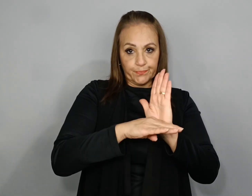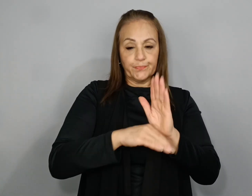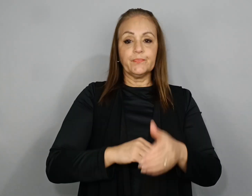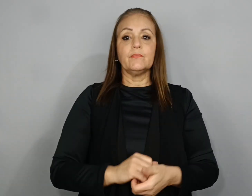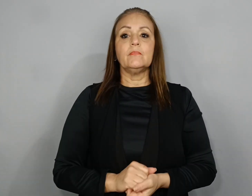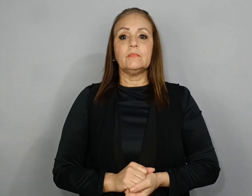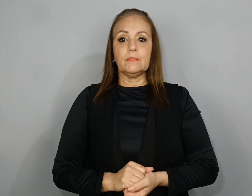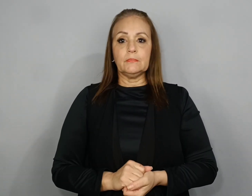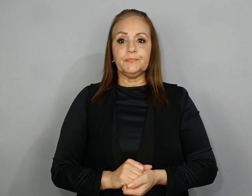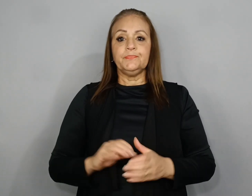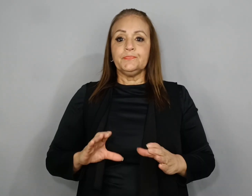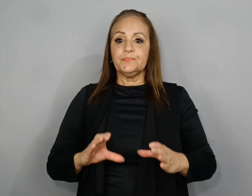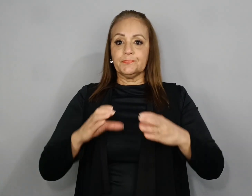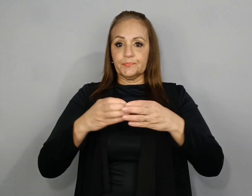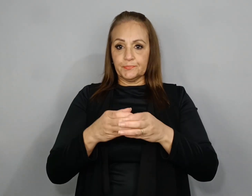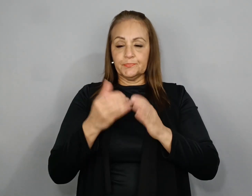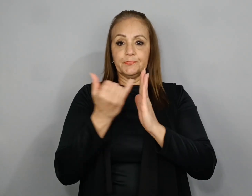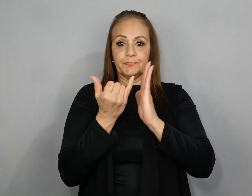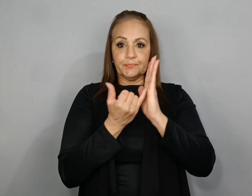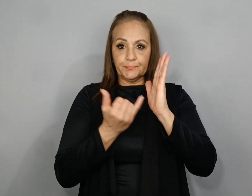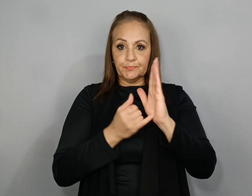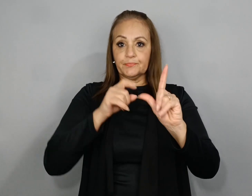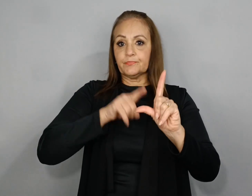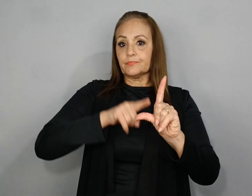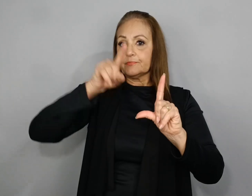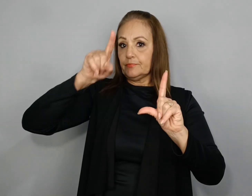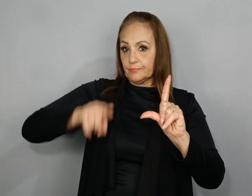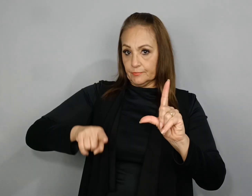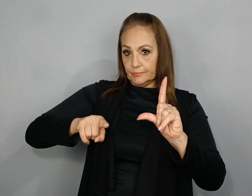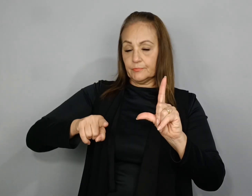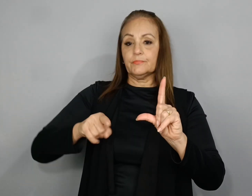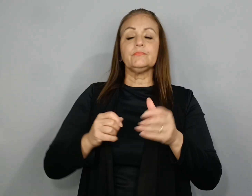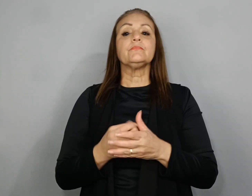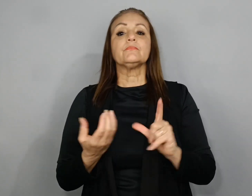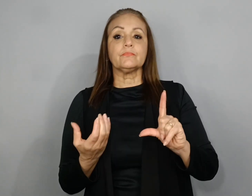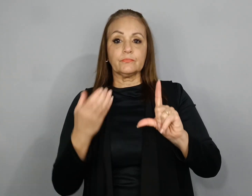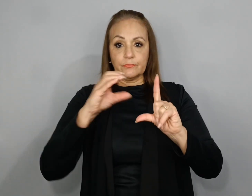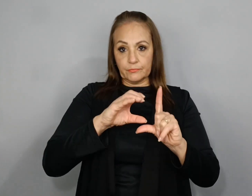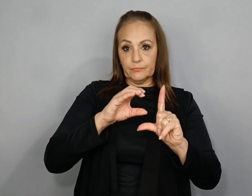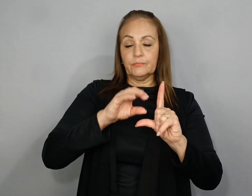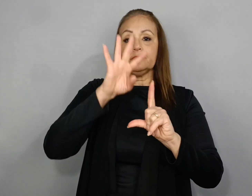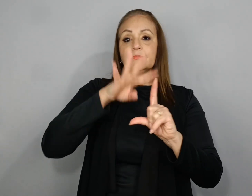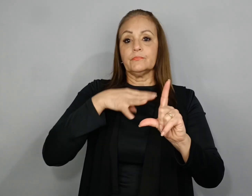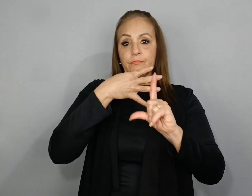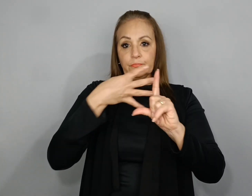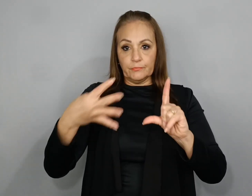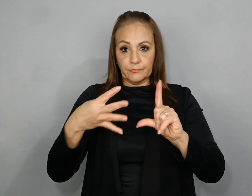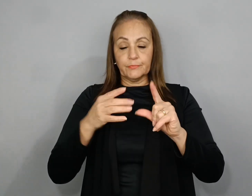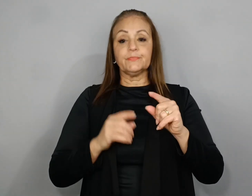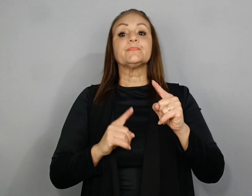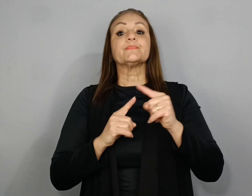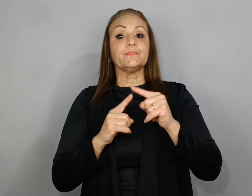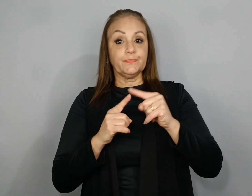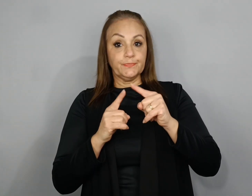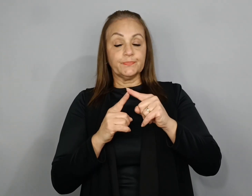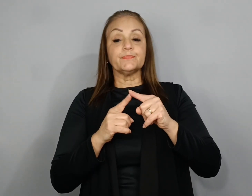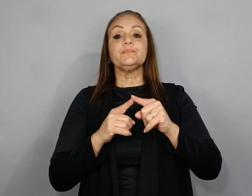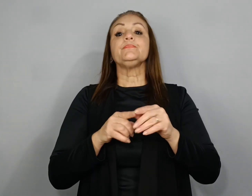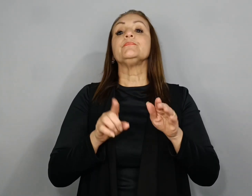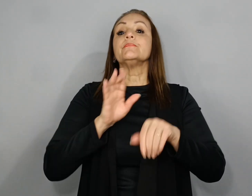Um conjunto de dados estatísticos dispostos em tabelas em função do tempo, do local e